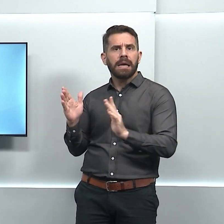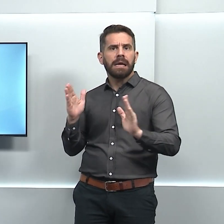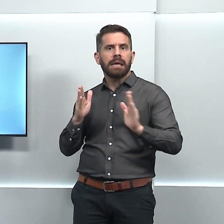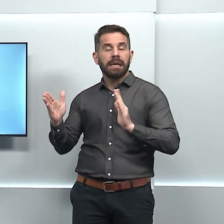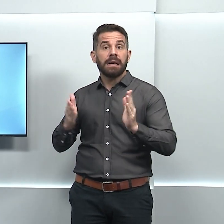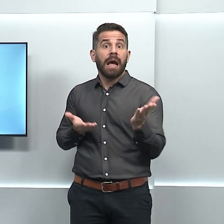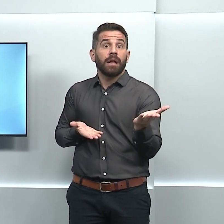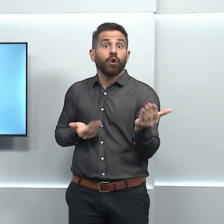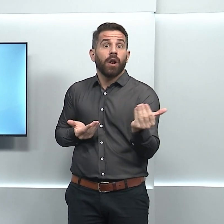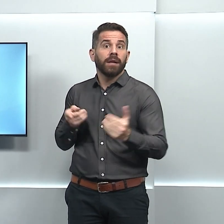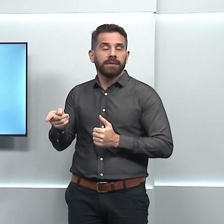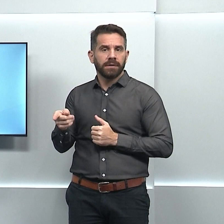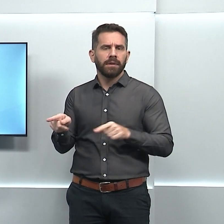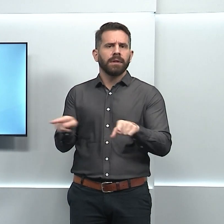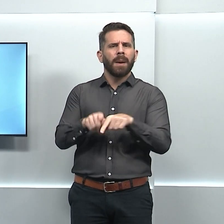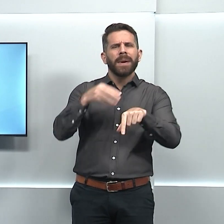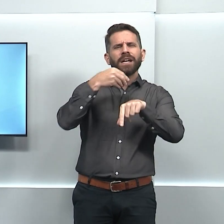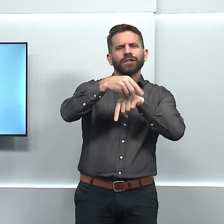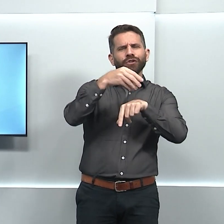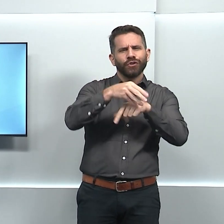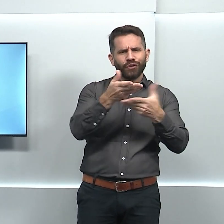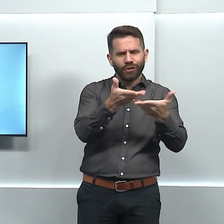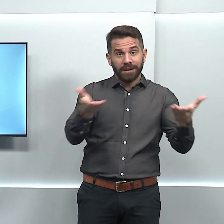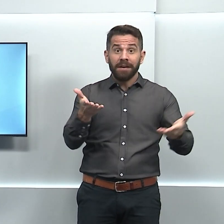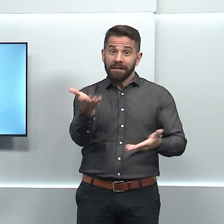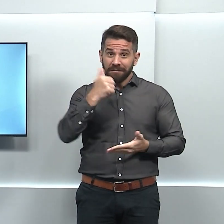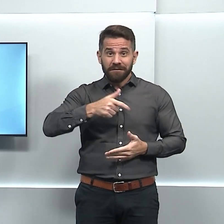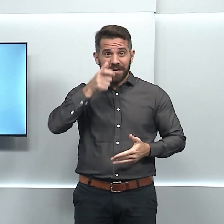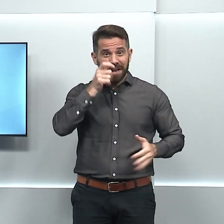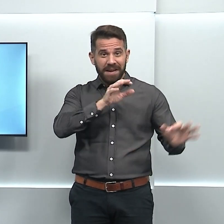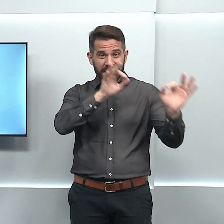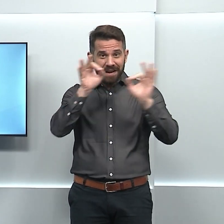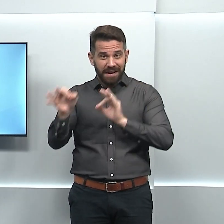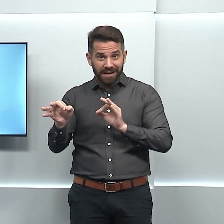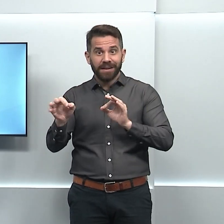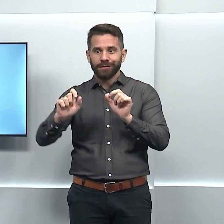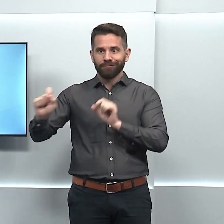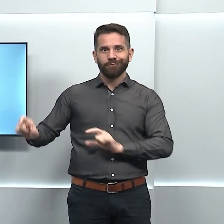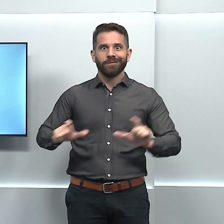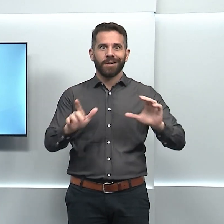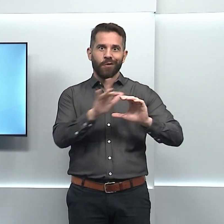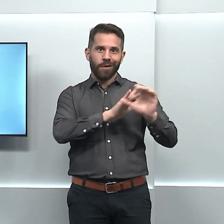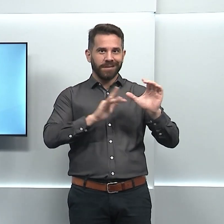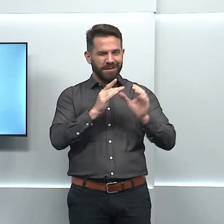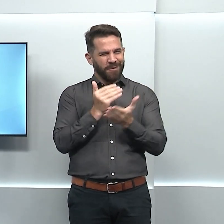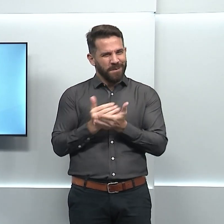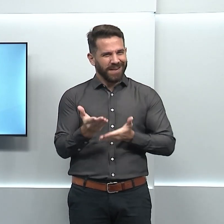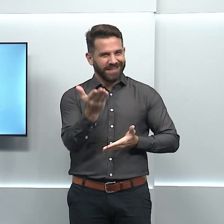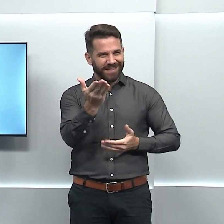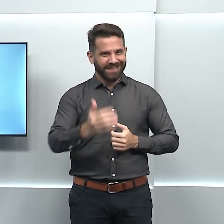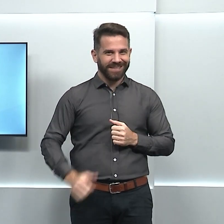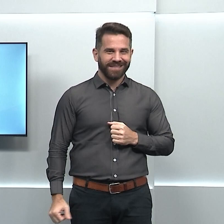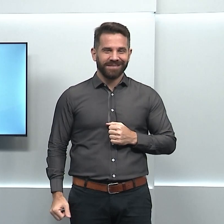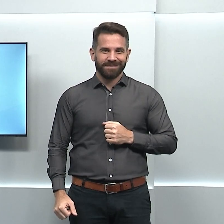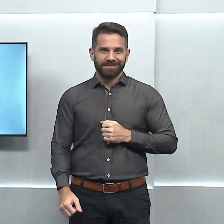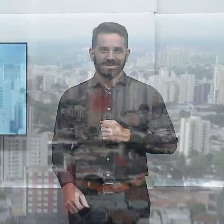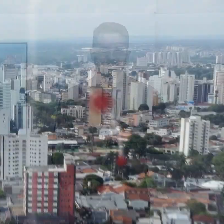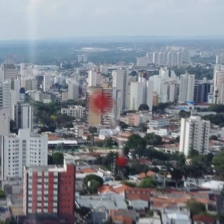também te dar algumas dicas. Vem com a gente, o programa desse feriadão está só começando.